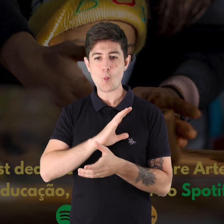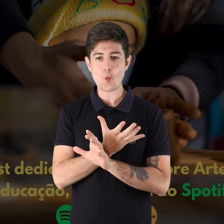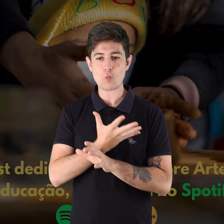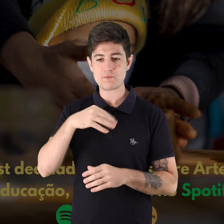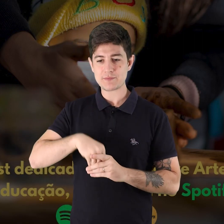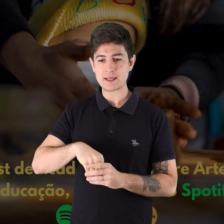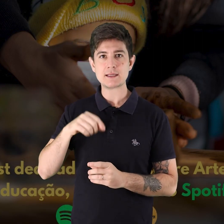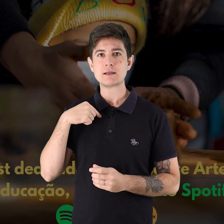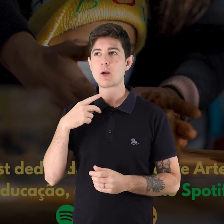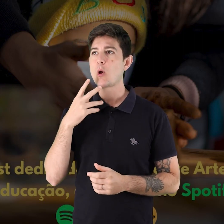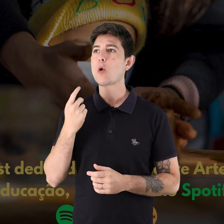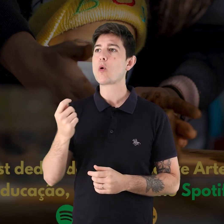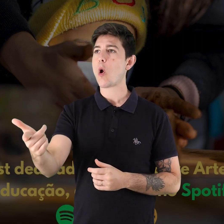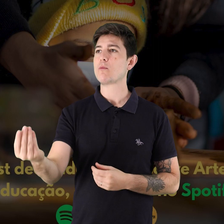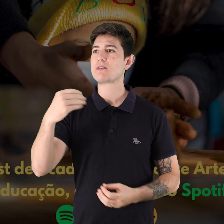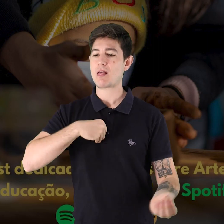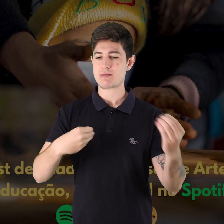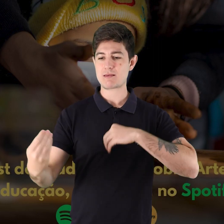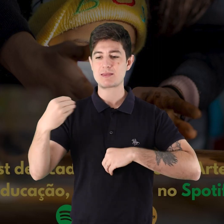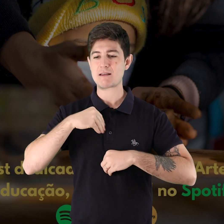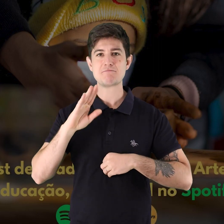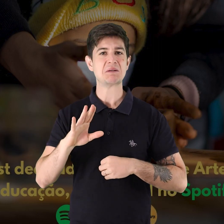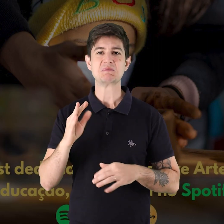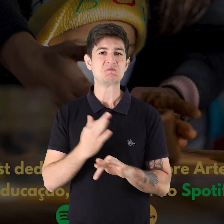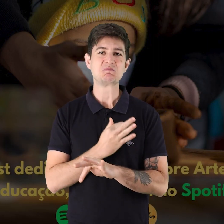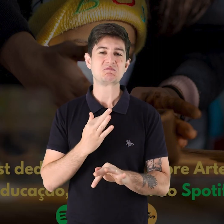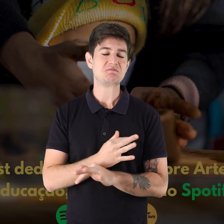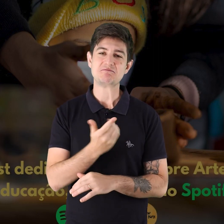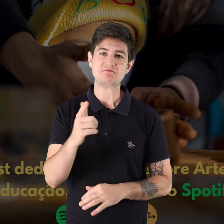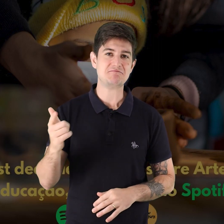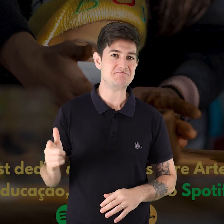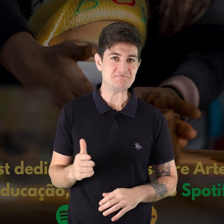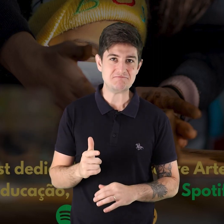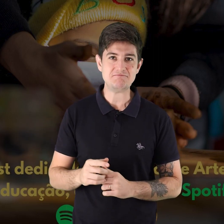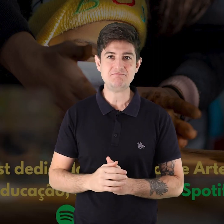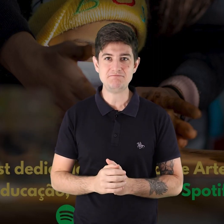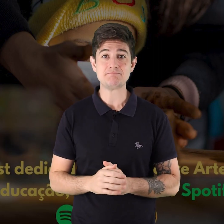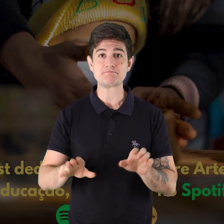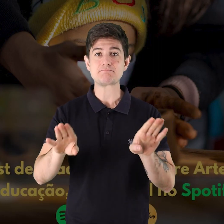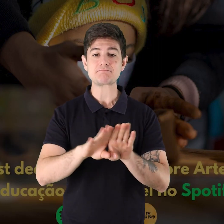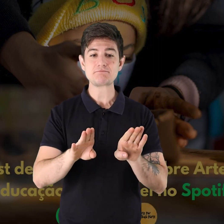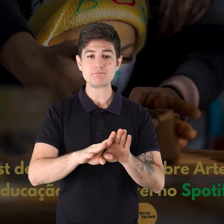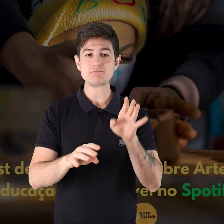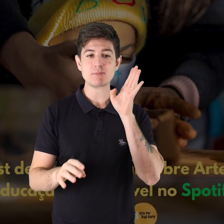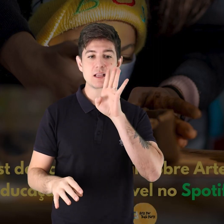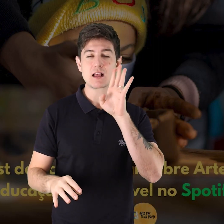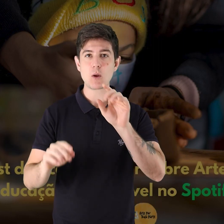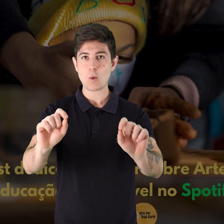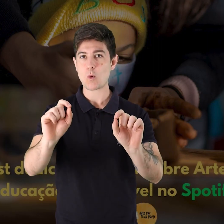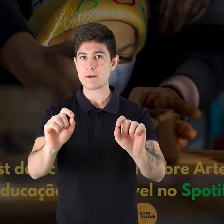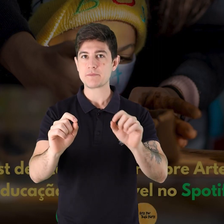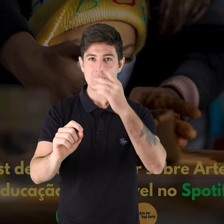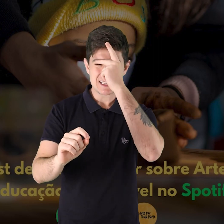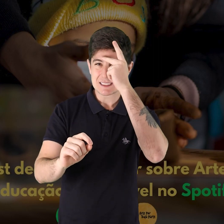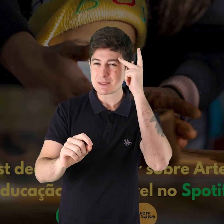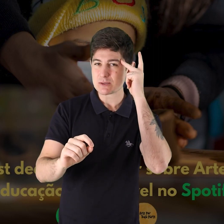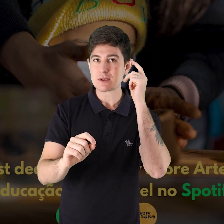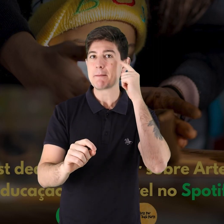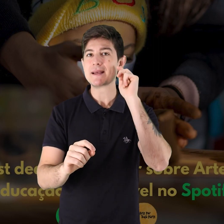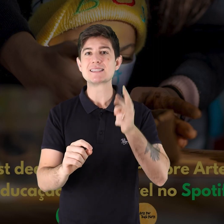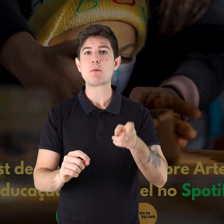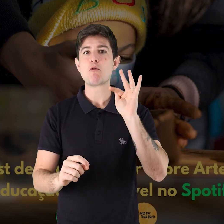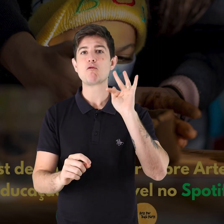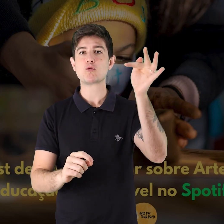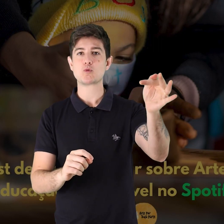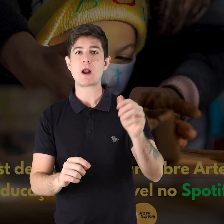vazio assim, e o tempo todo, né, você precisa suprir aquilo ali. E tem uma coisa muito interessante, que é as pessoas